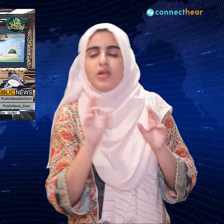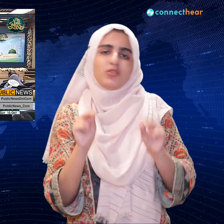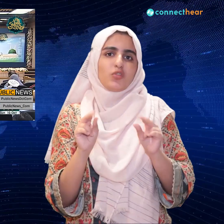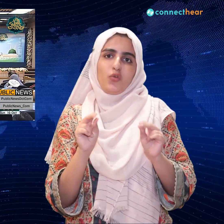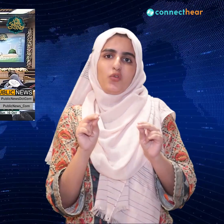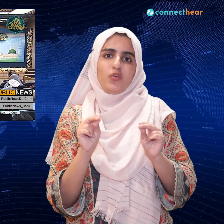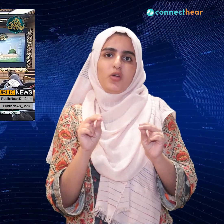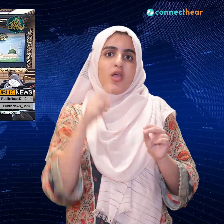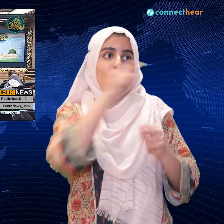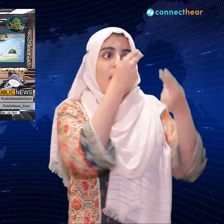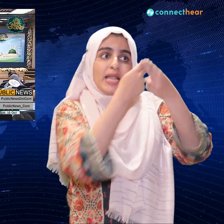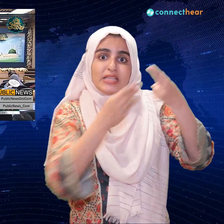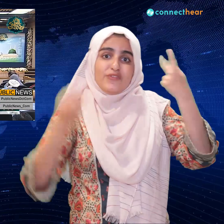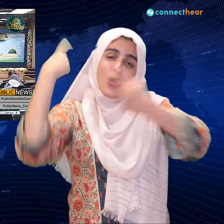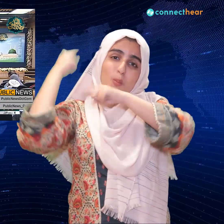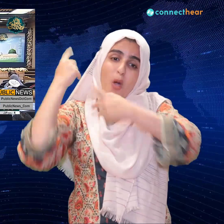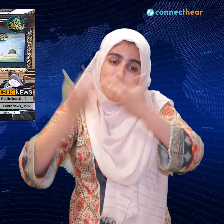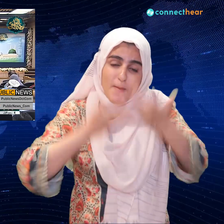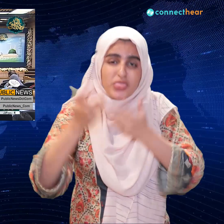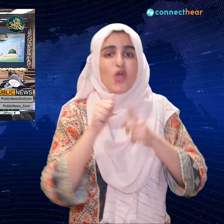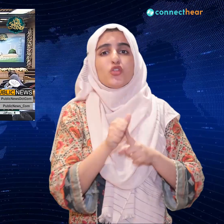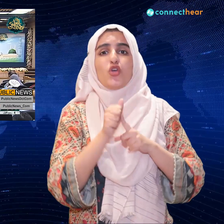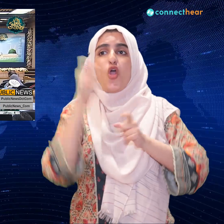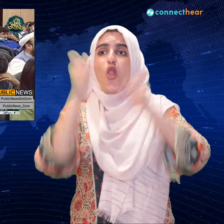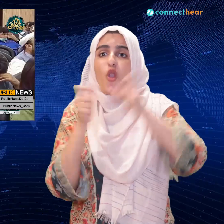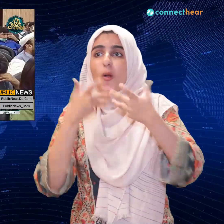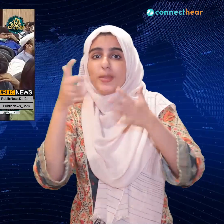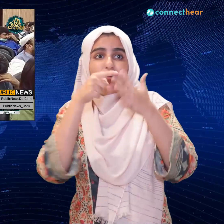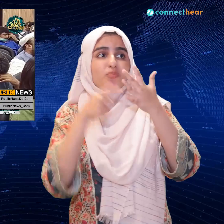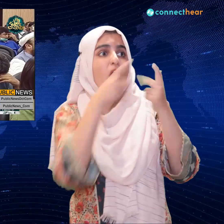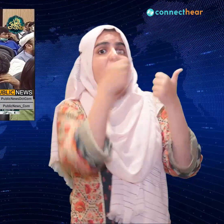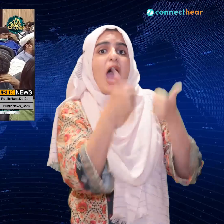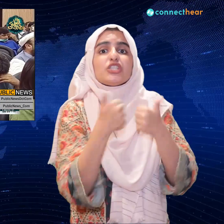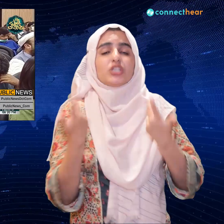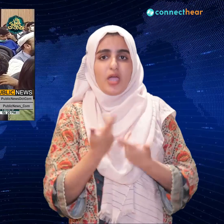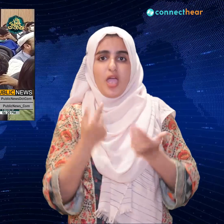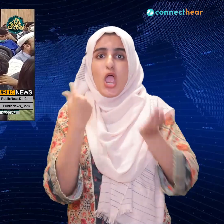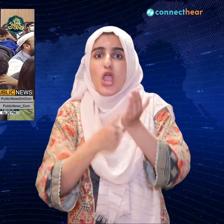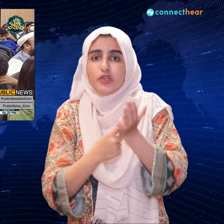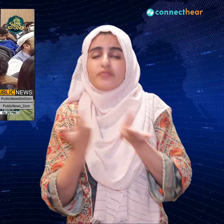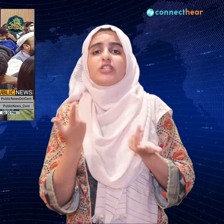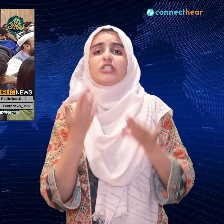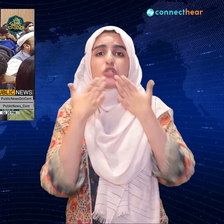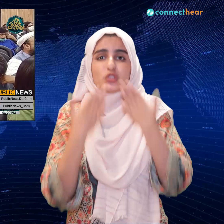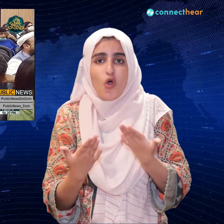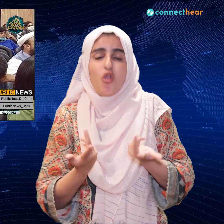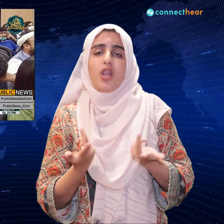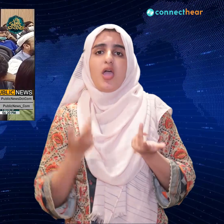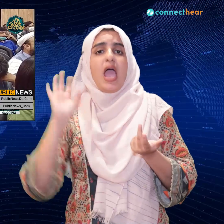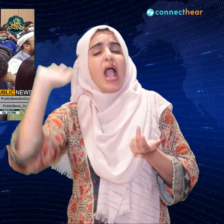کروا دی، تو لوگوں کو پتا تو چلے لوگوں کو کہ وہ کیا صفتیں تھی. ہماری یونیورسٹیز میں، سکولز میں کبھی